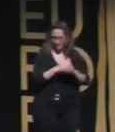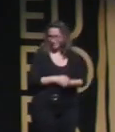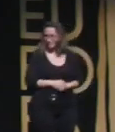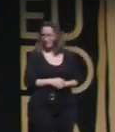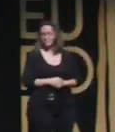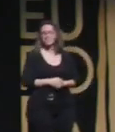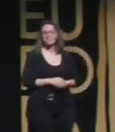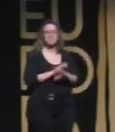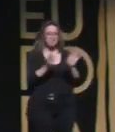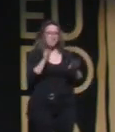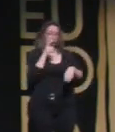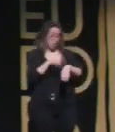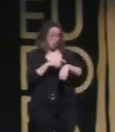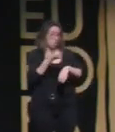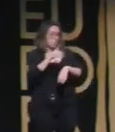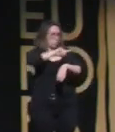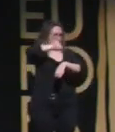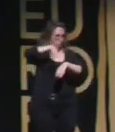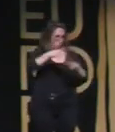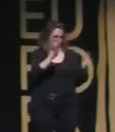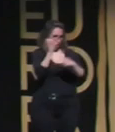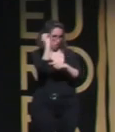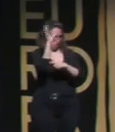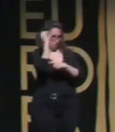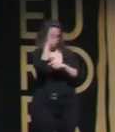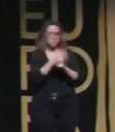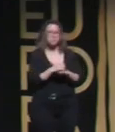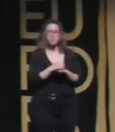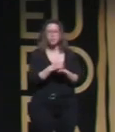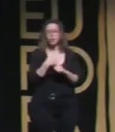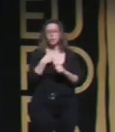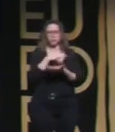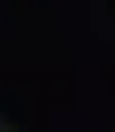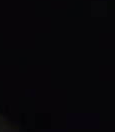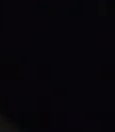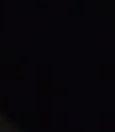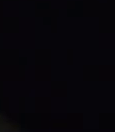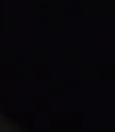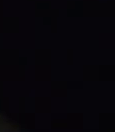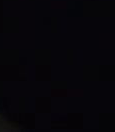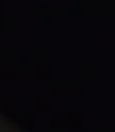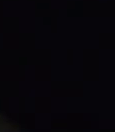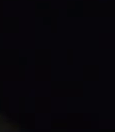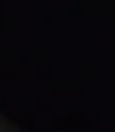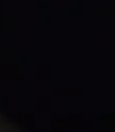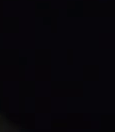tenemos más o menos una hora. Entonces, yo el problema que tengo, uno de tantos, es que hablo muy rápido y hablo a toda leche. ¿Vale?